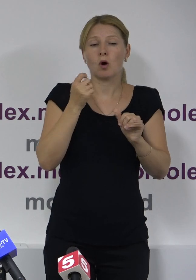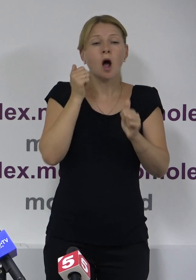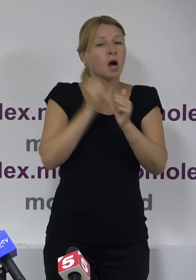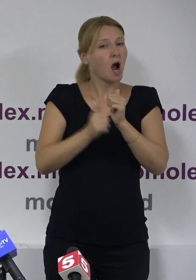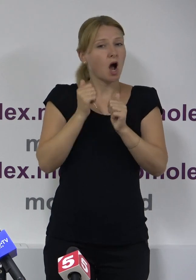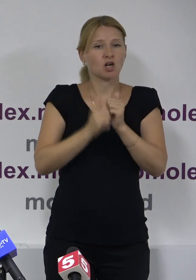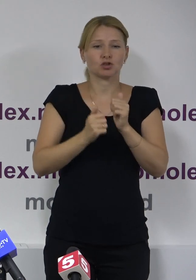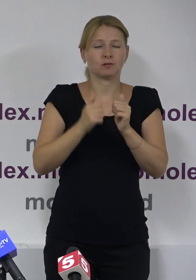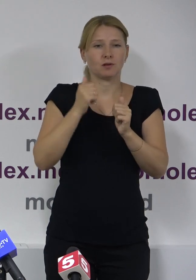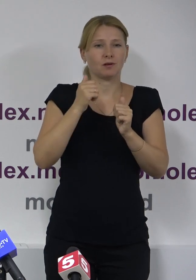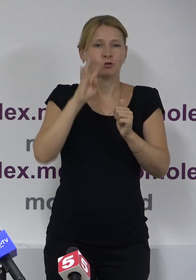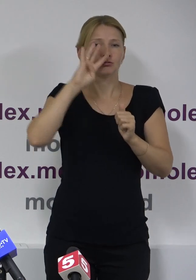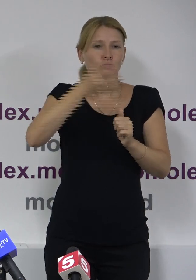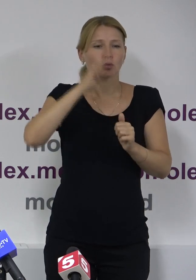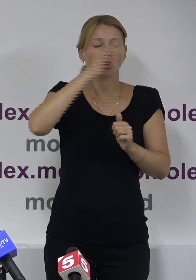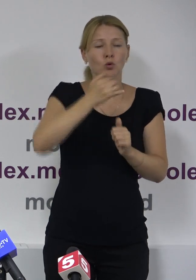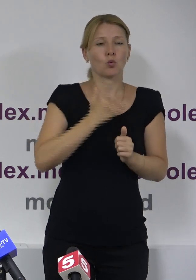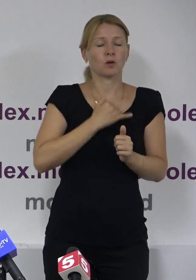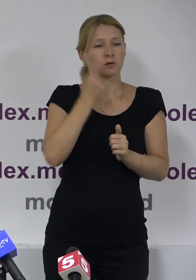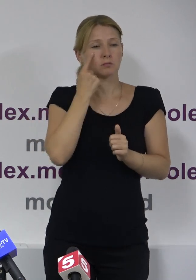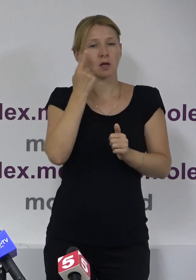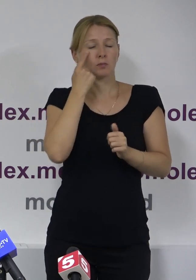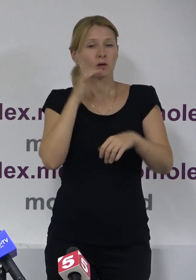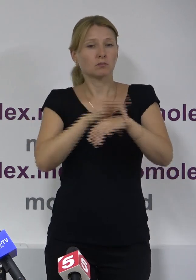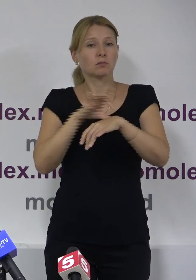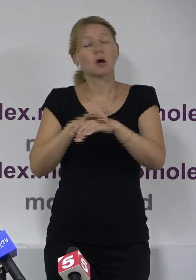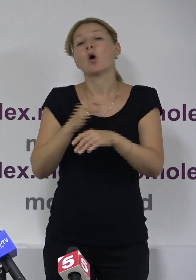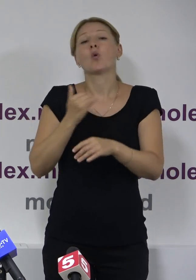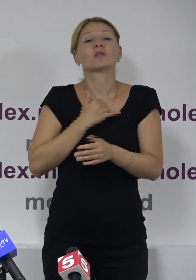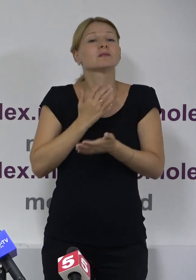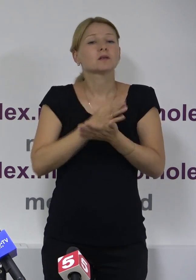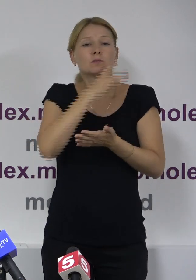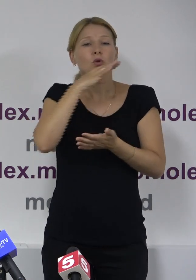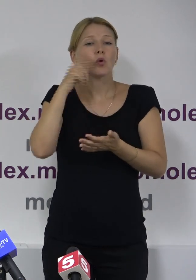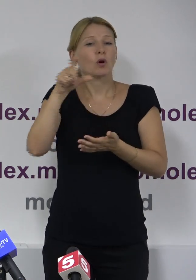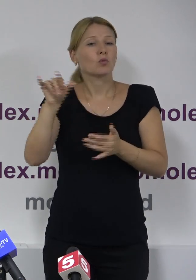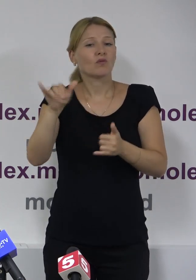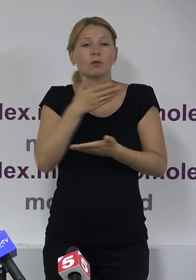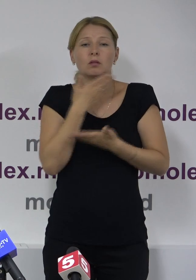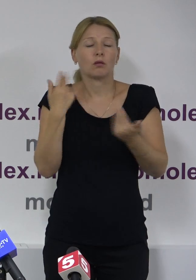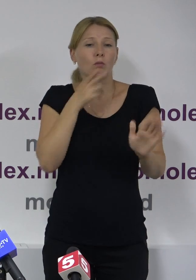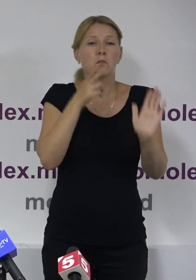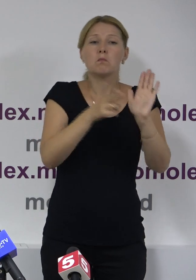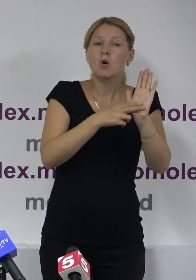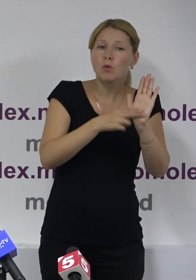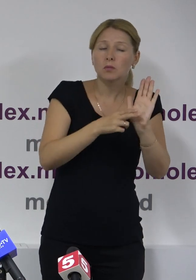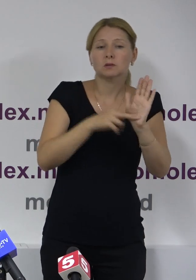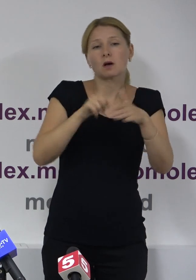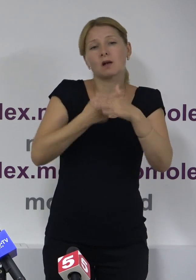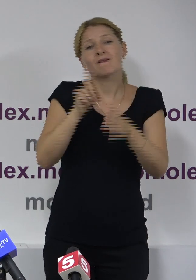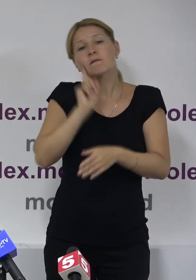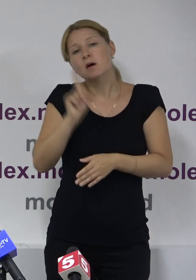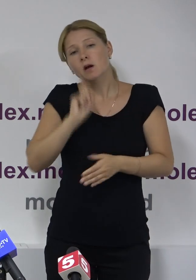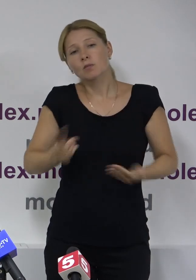altul, tot mai mare și mai mare, a numărului de alegători care nu au viză de domiciliu sau reședință. Ipoteza noastră este